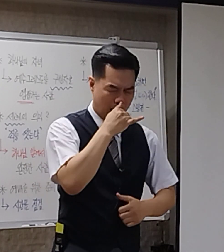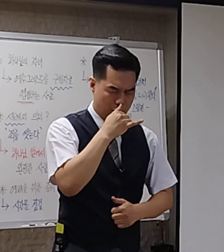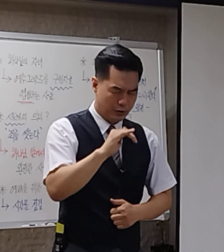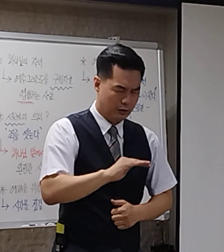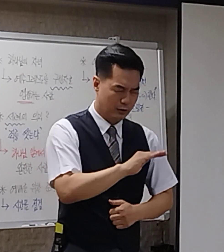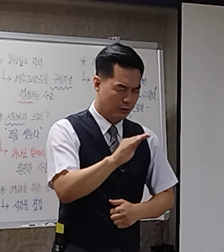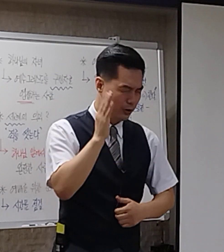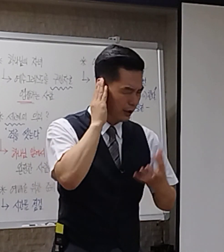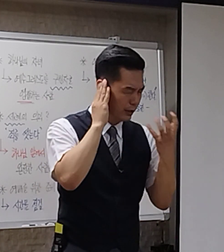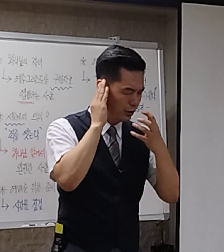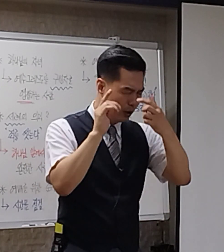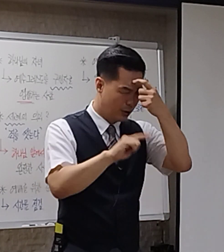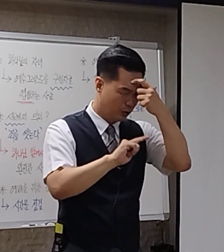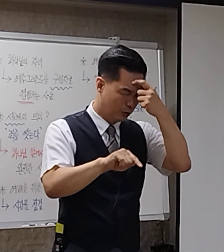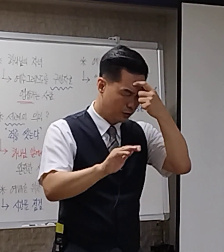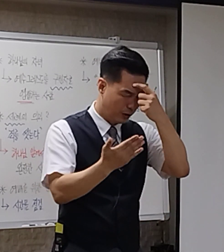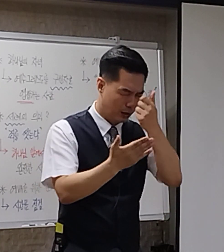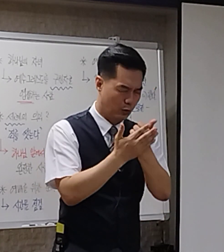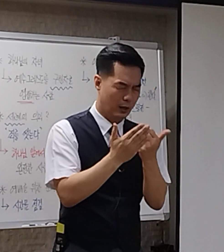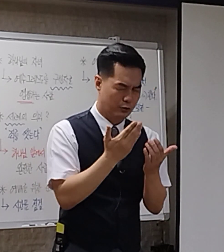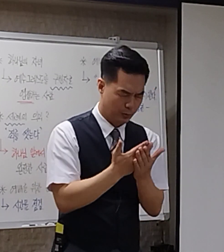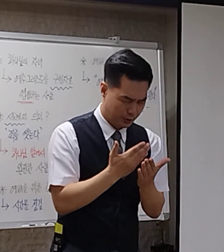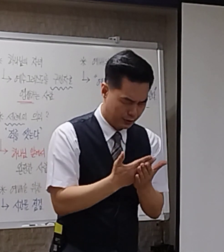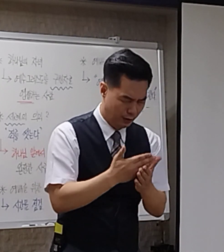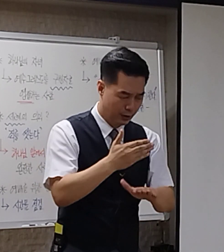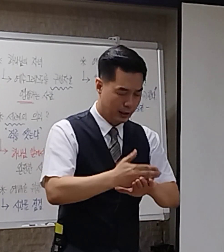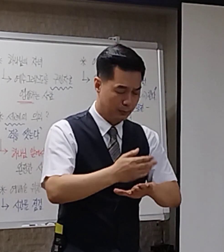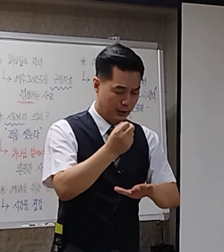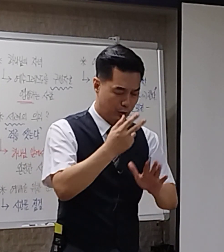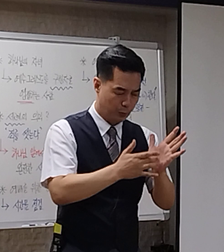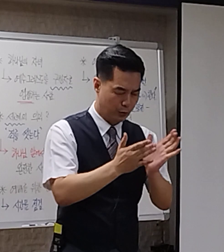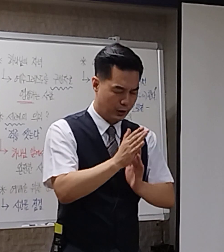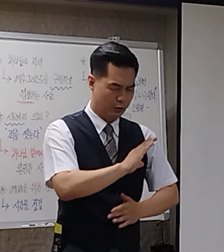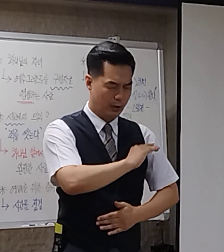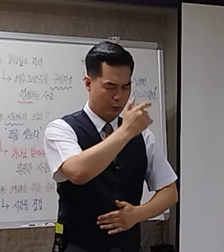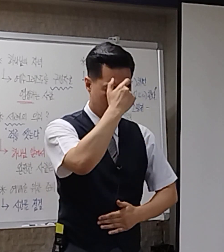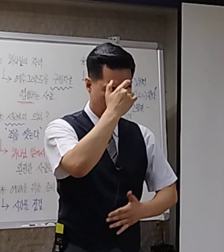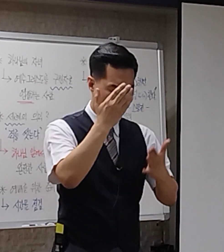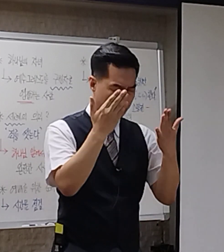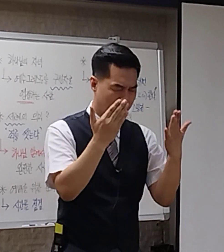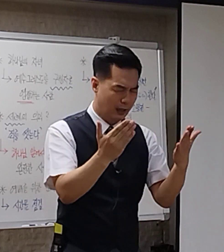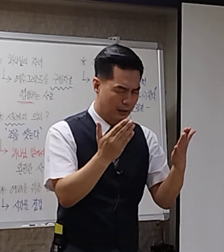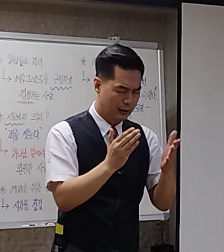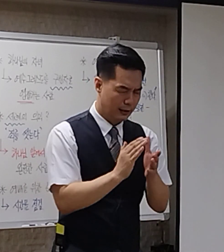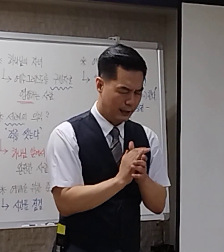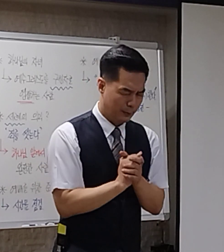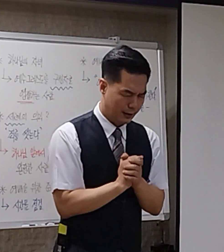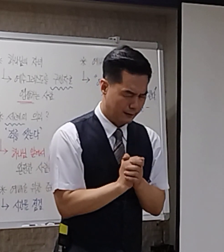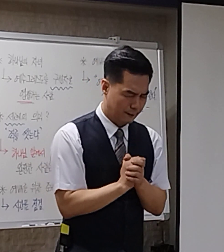감당할 수 있는 우리 청암의 성도들 되게 도와주옵소서 감사드렸고 예수님의 이름으로 기도드립니다. 아멘.